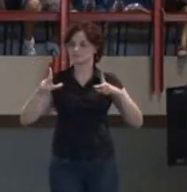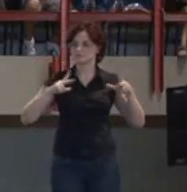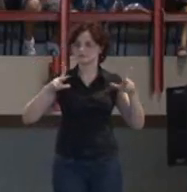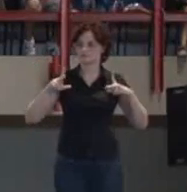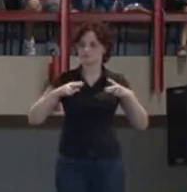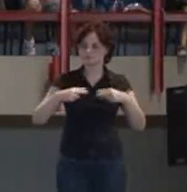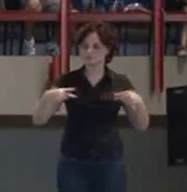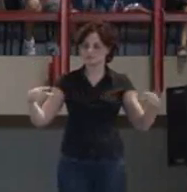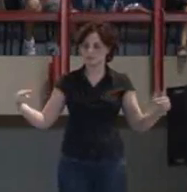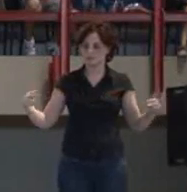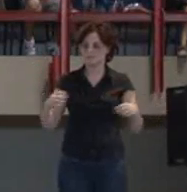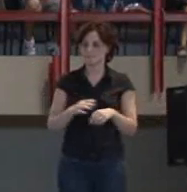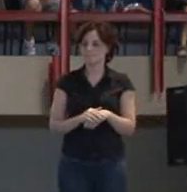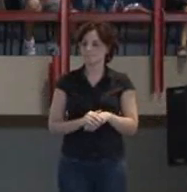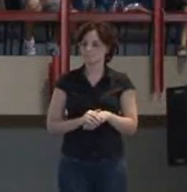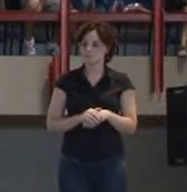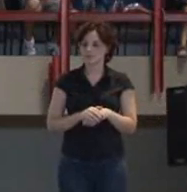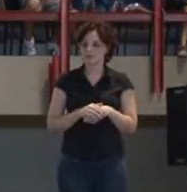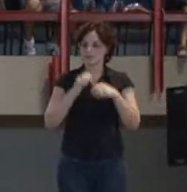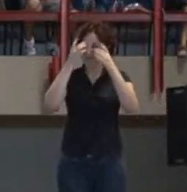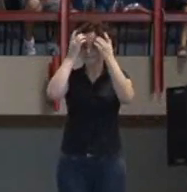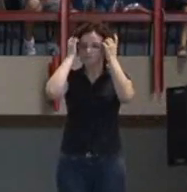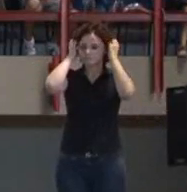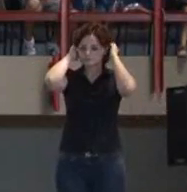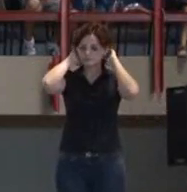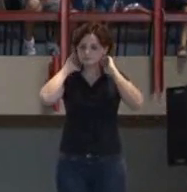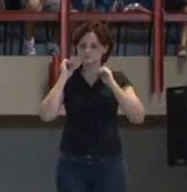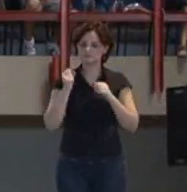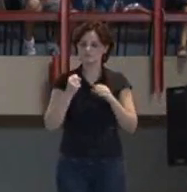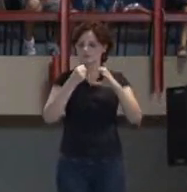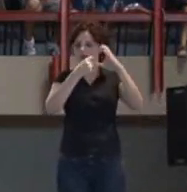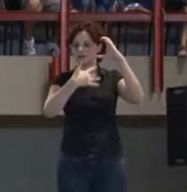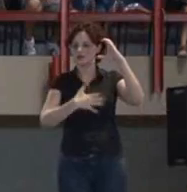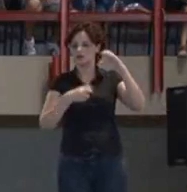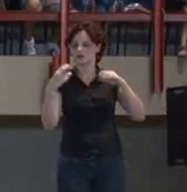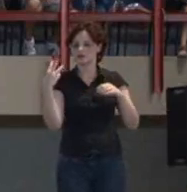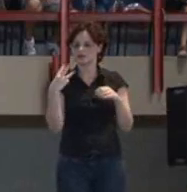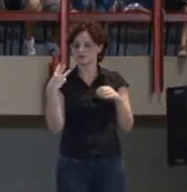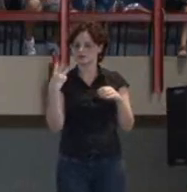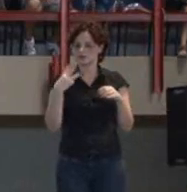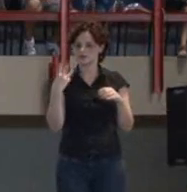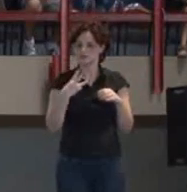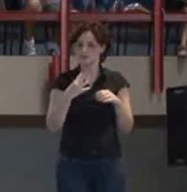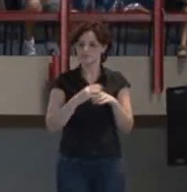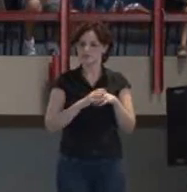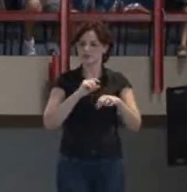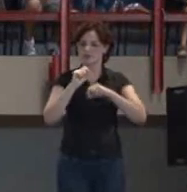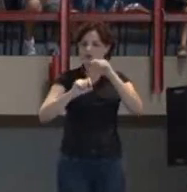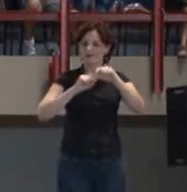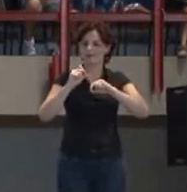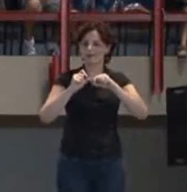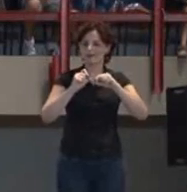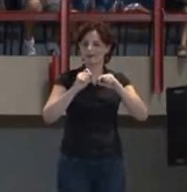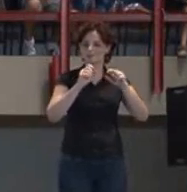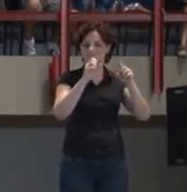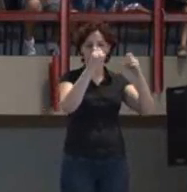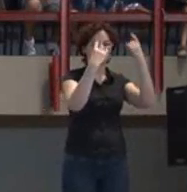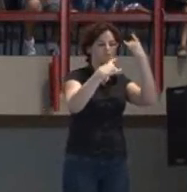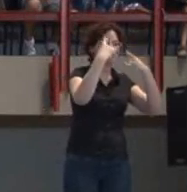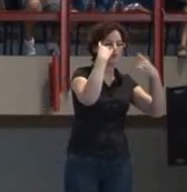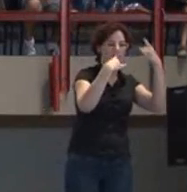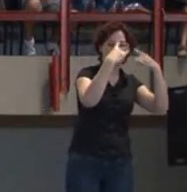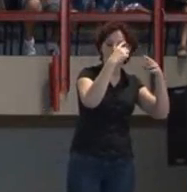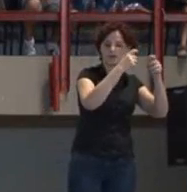poder ter a sua casa ter a sua moto ter a sua bicicleta ter o seu carro mas Professor pelo amor de Deus todo mundo tem esse